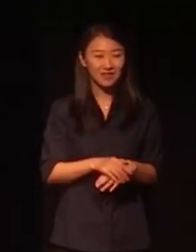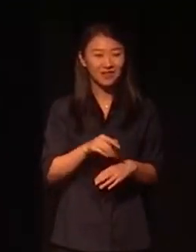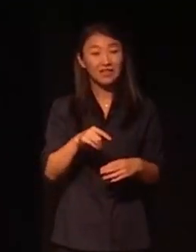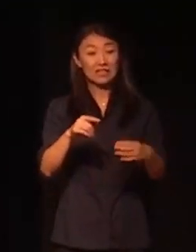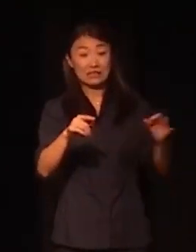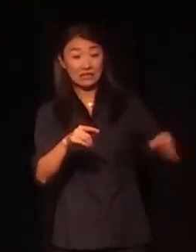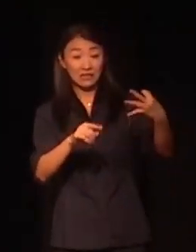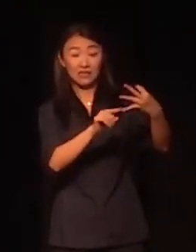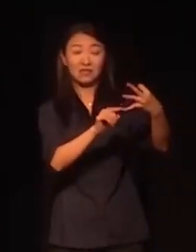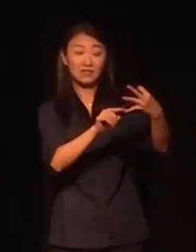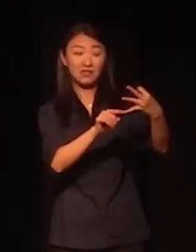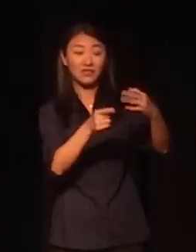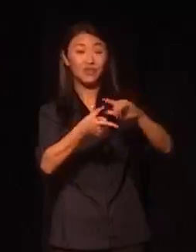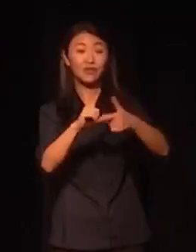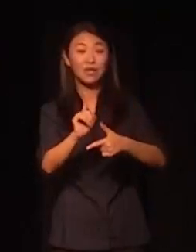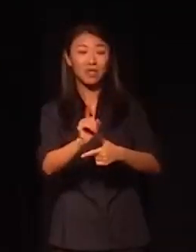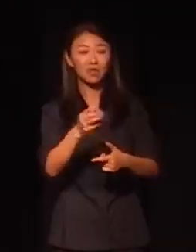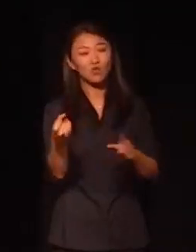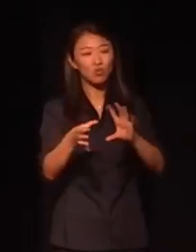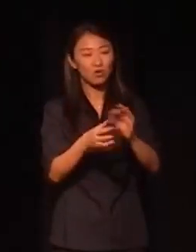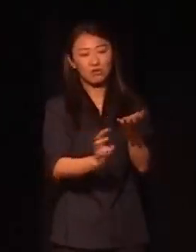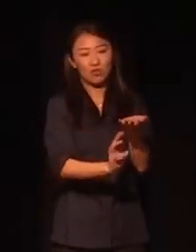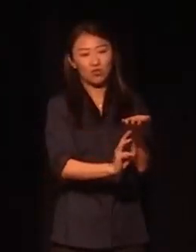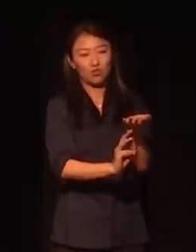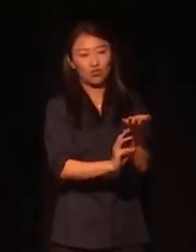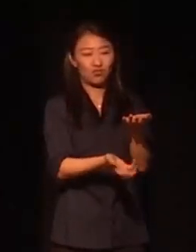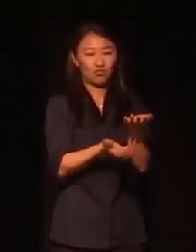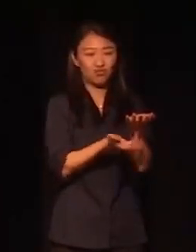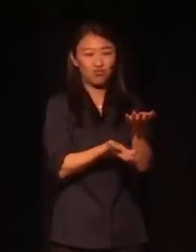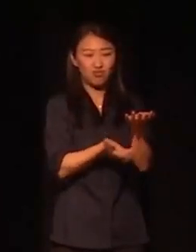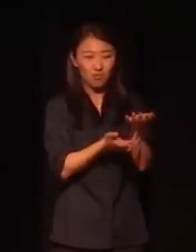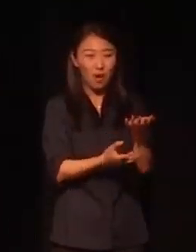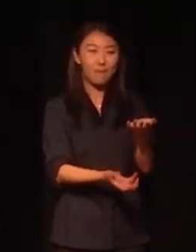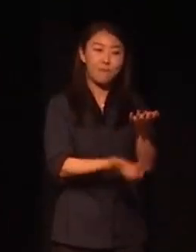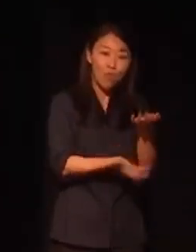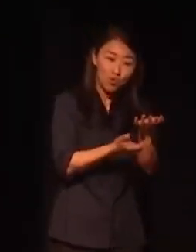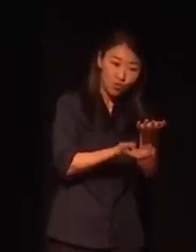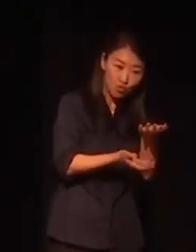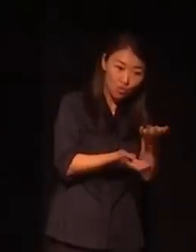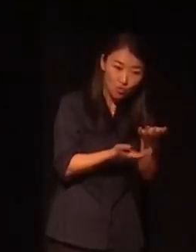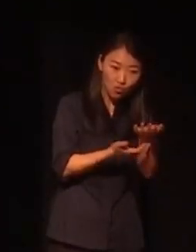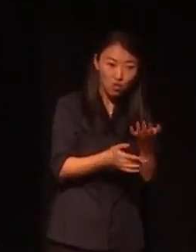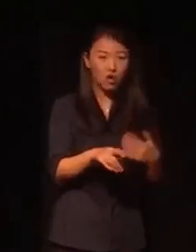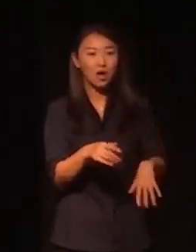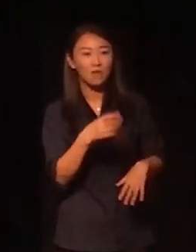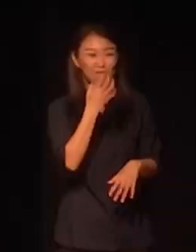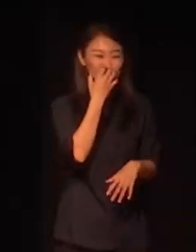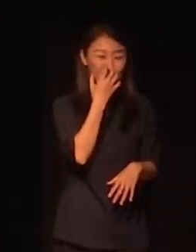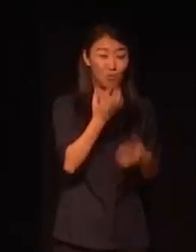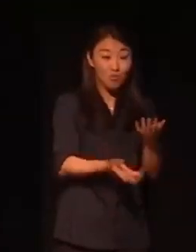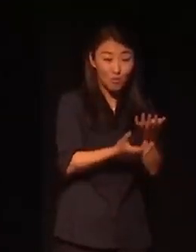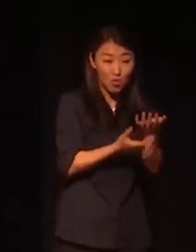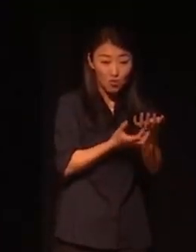method has to do with boiling. You can use the word 煲, say 胡椒煲猪肚